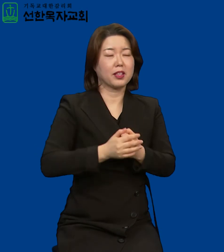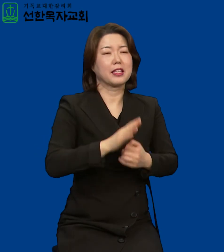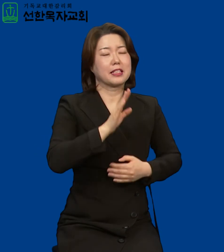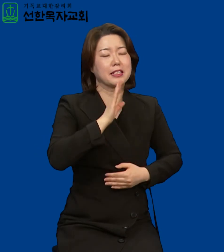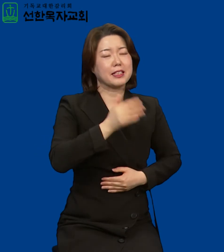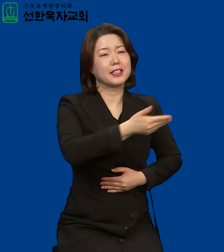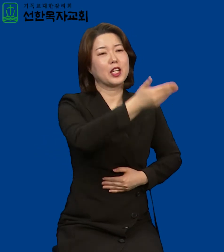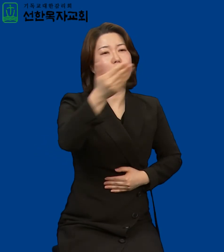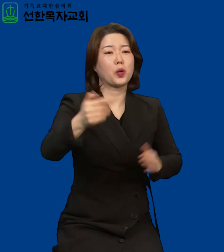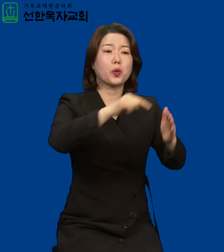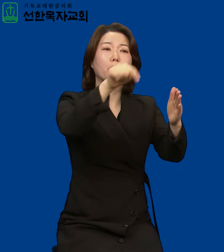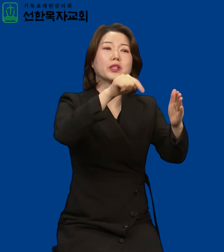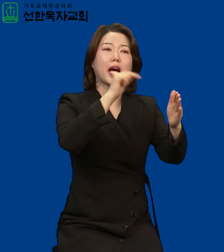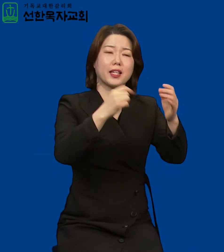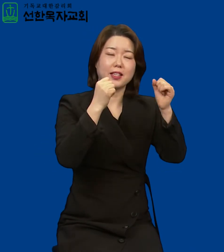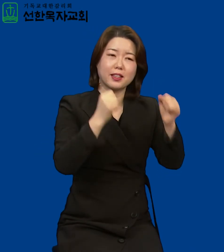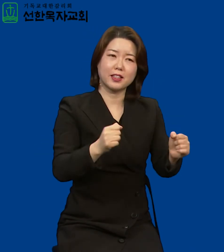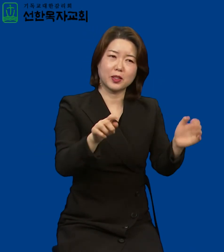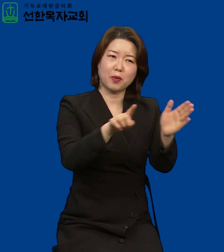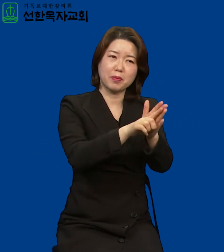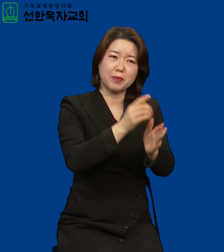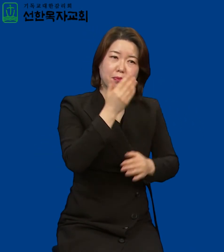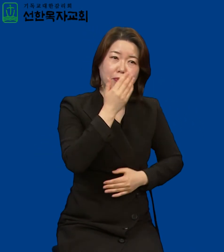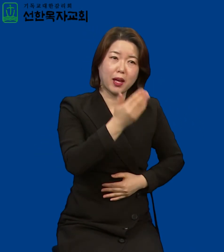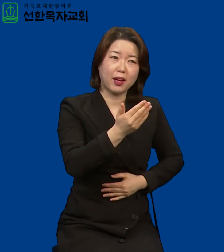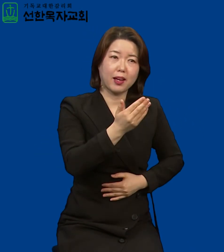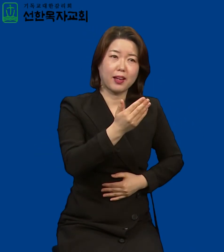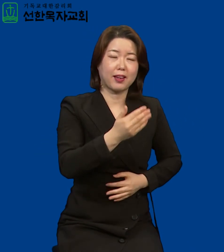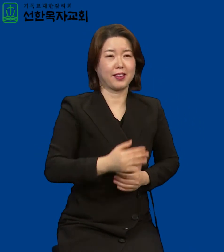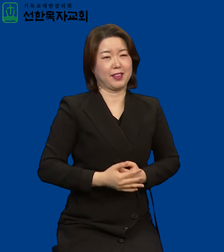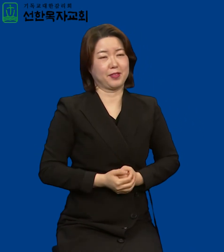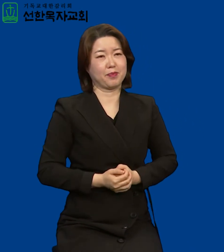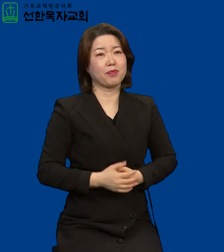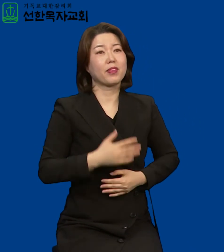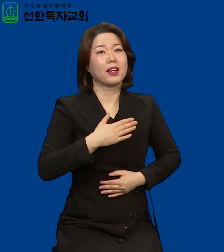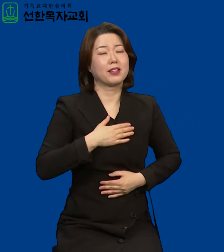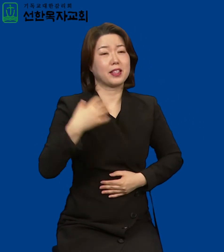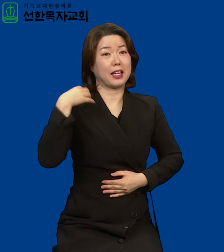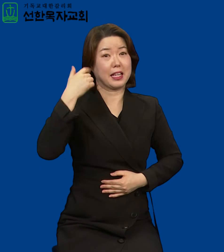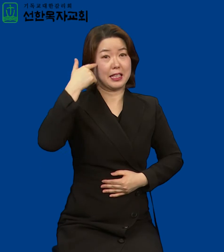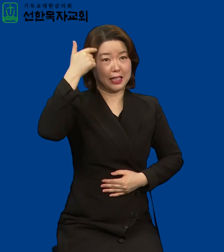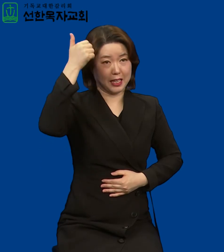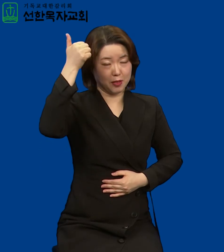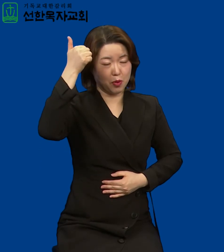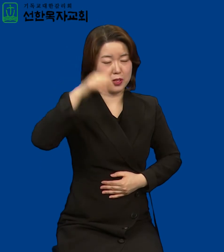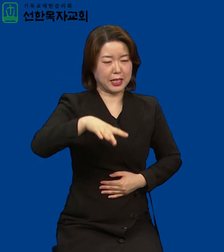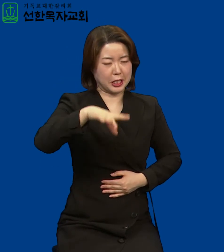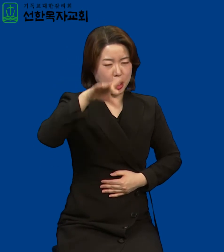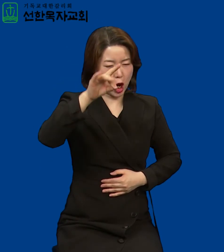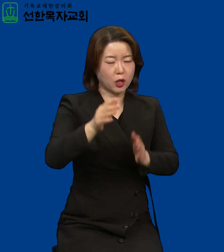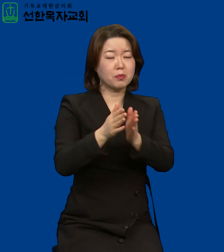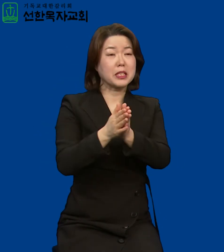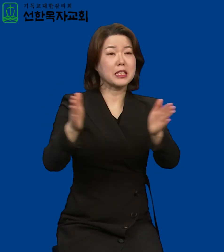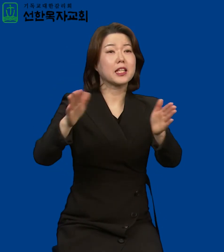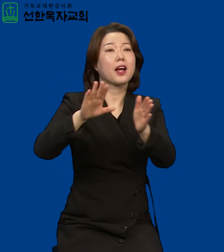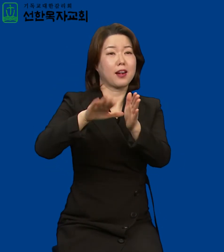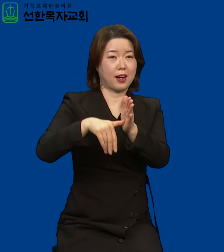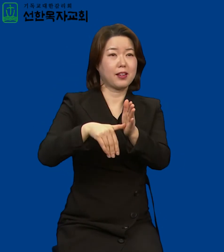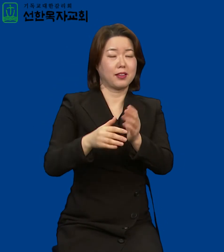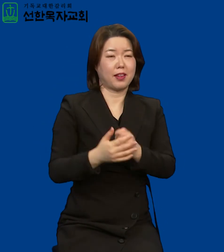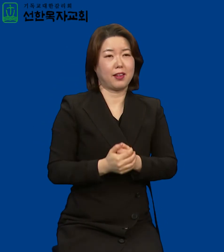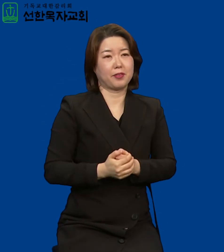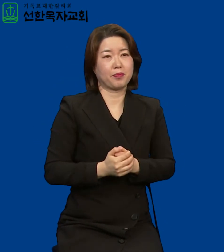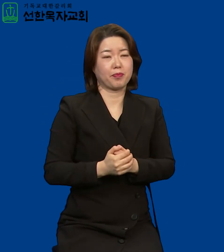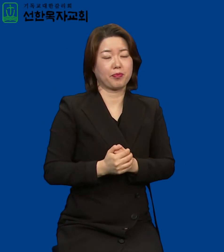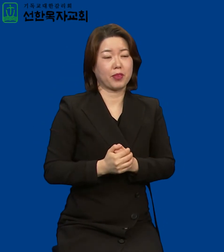안에 계신 것을 믿으시나요? 제가 담임 목회를 처음 시작하면서